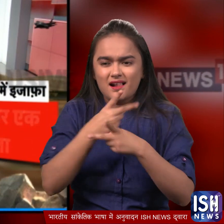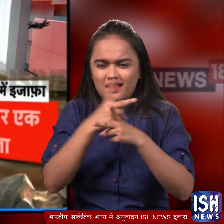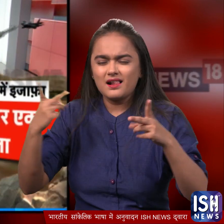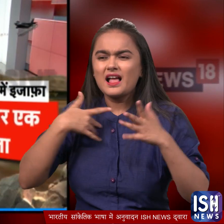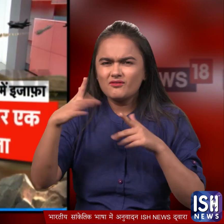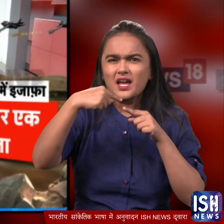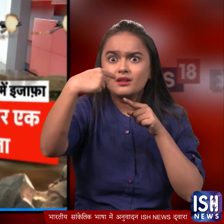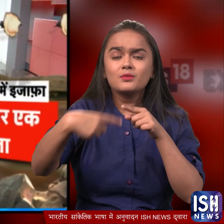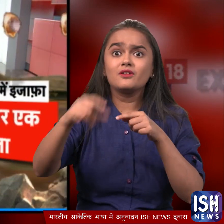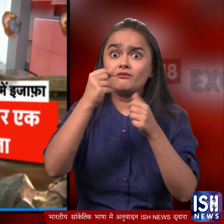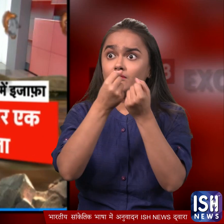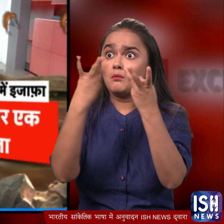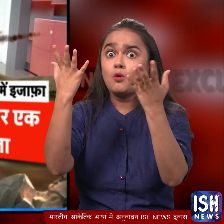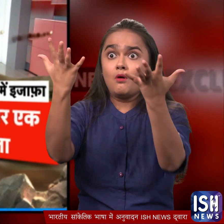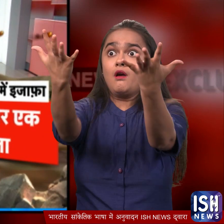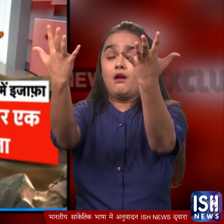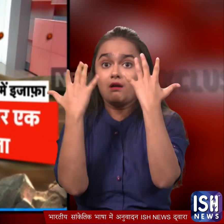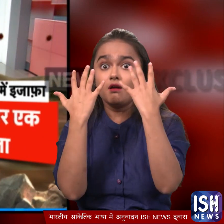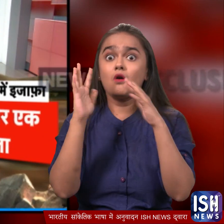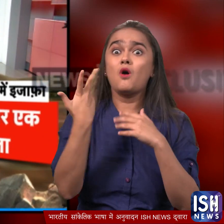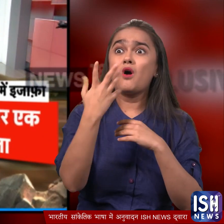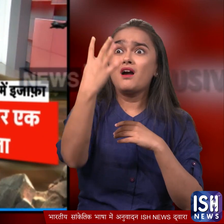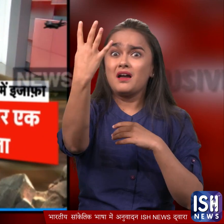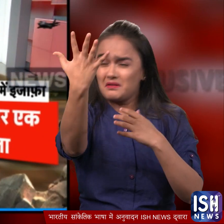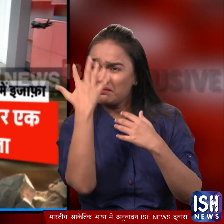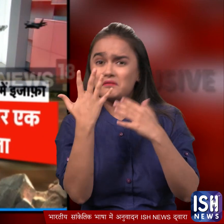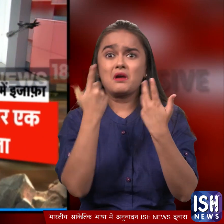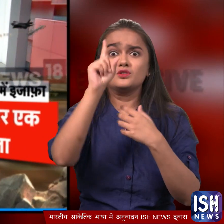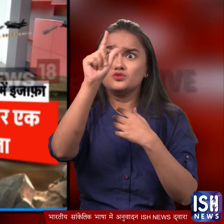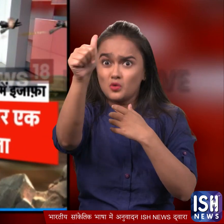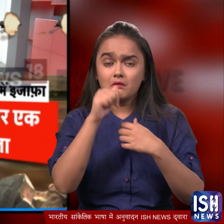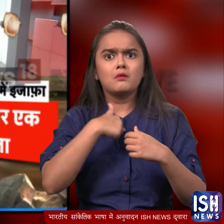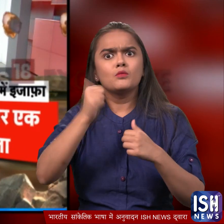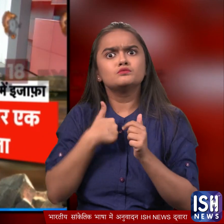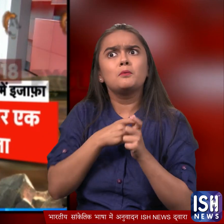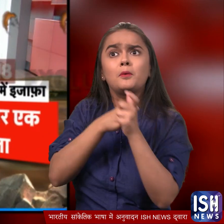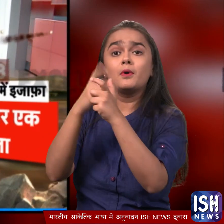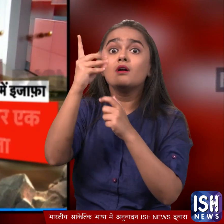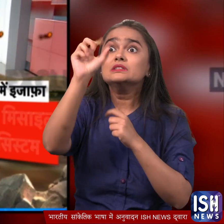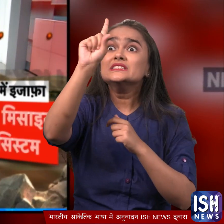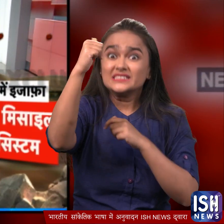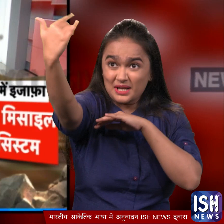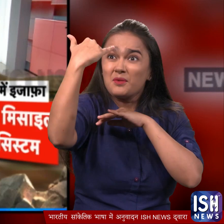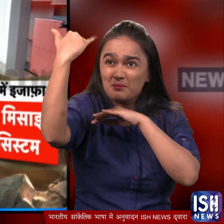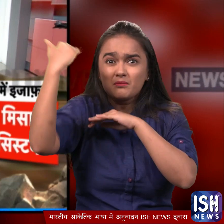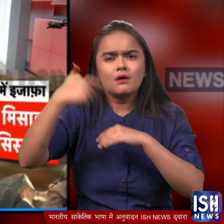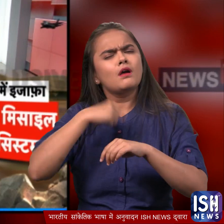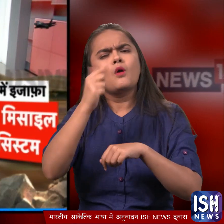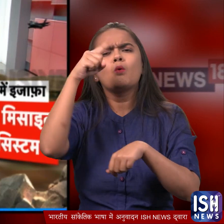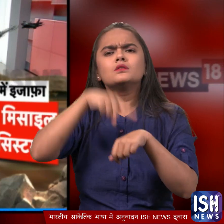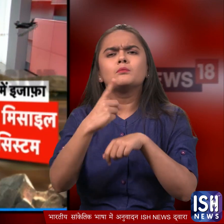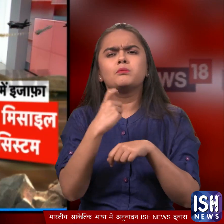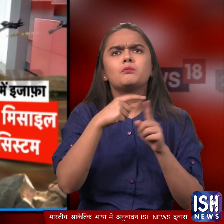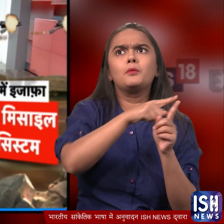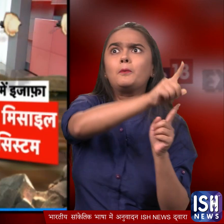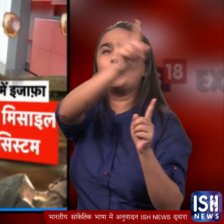खासियत की वजह से वो अपने दायरे में आने वाले कई दुश्मनों पर भी एक साथ हमला कर सकता है। दुश्मन भी एक आध नहीं, बराक मिसाइल का डिफेंस